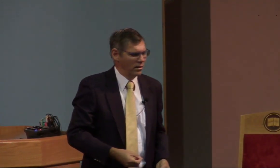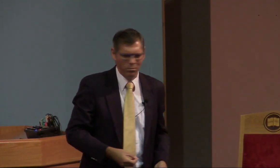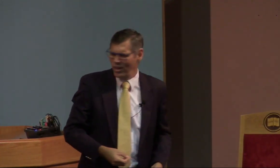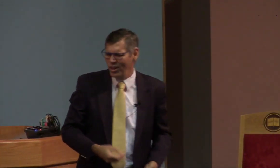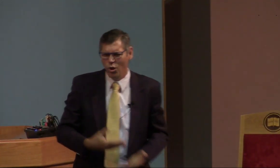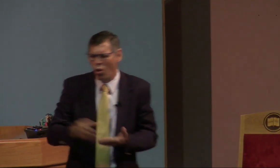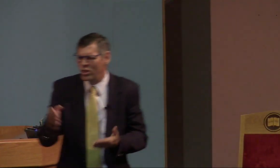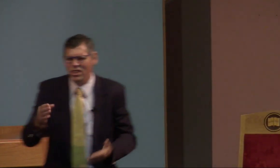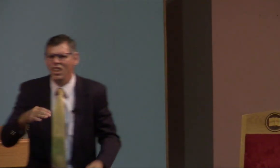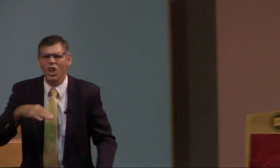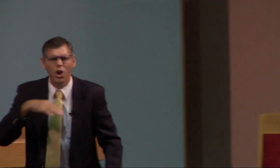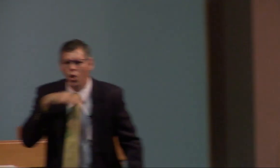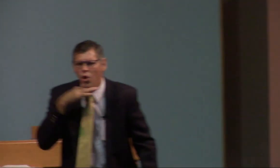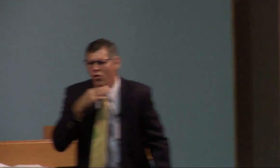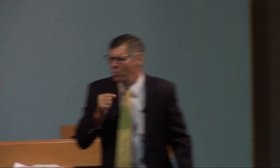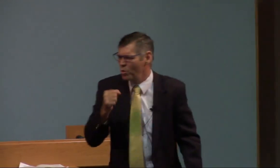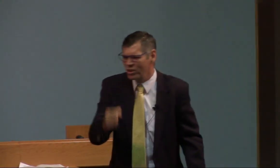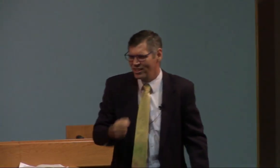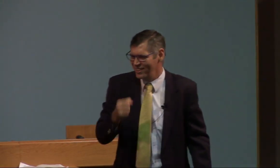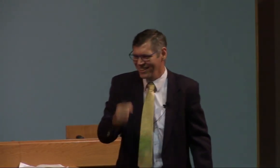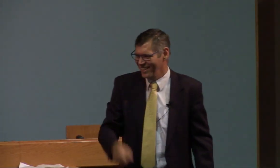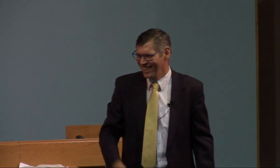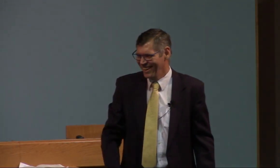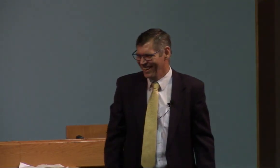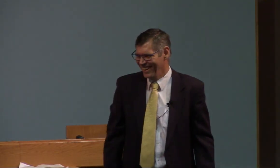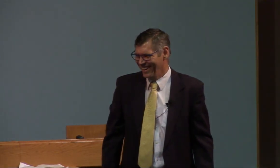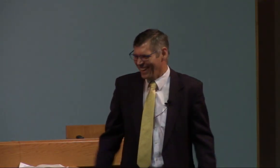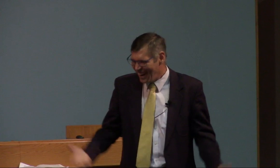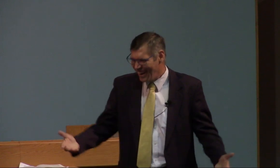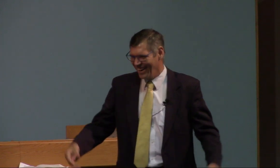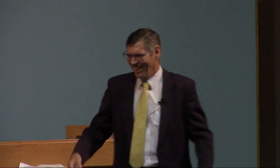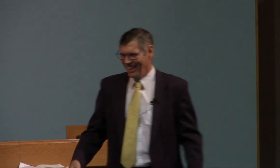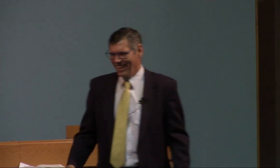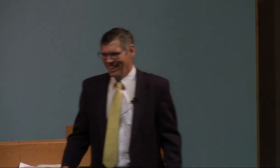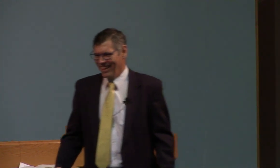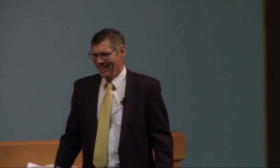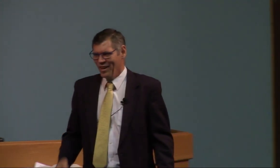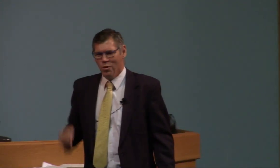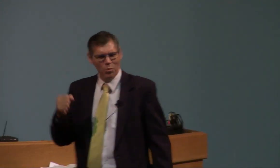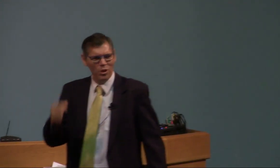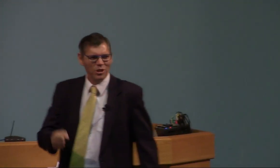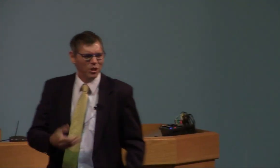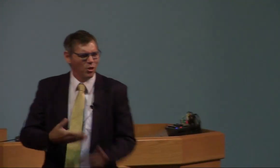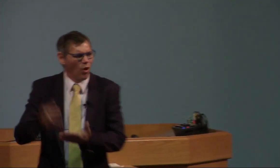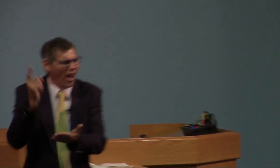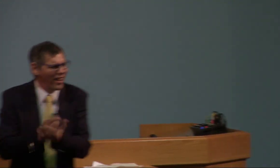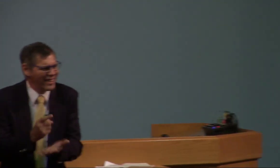Maar nog, dis nie genoeg vir Moses nie, né? Moses nog altyd